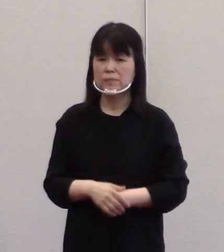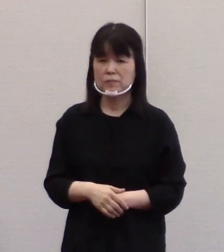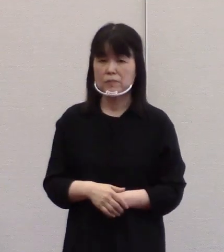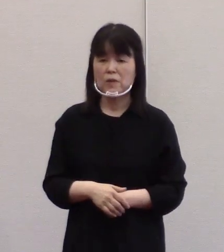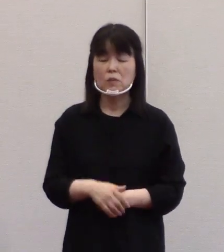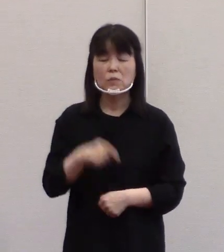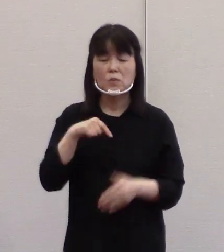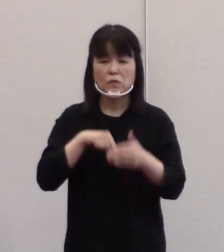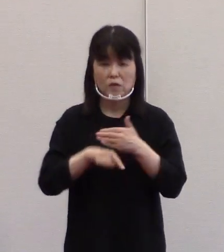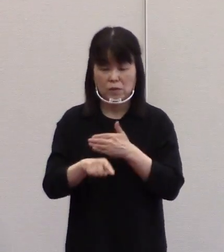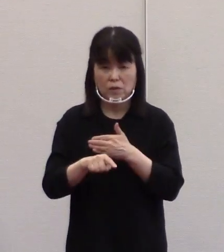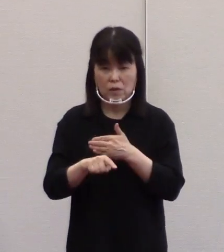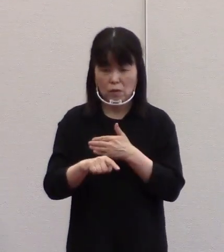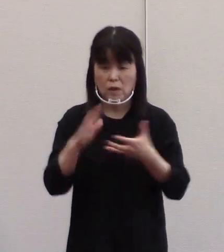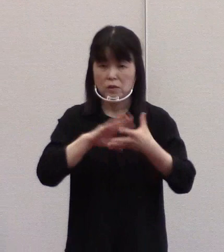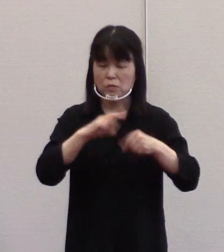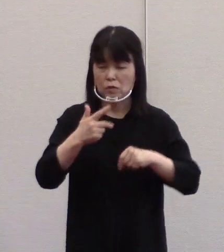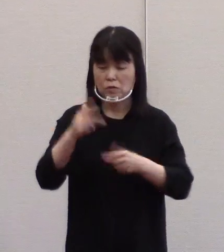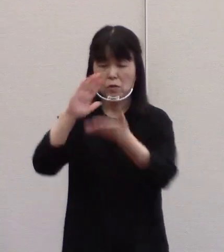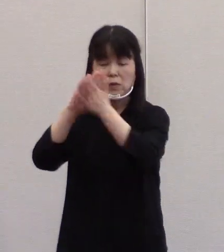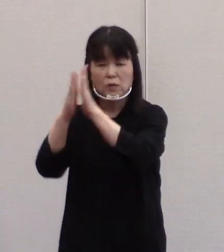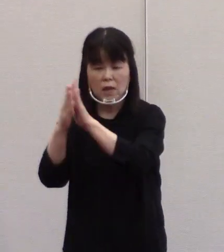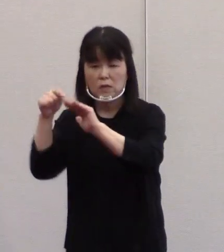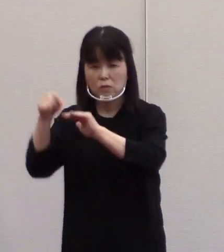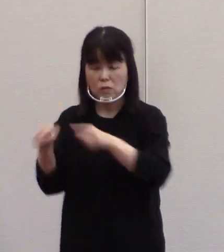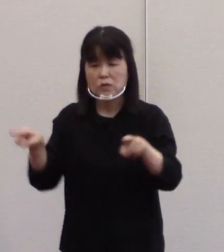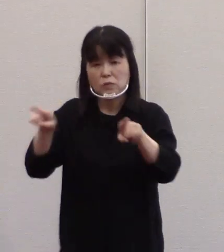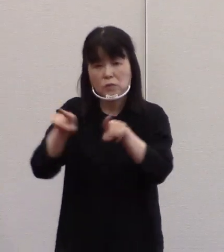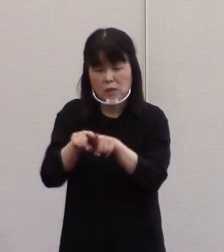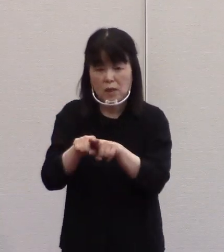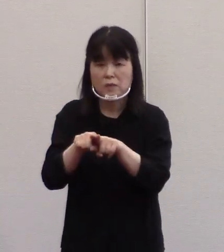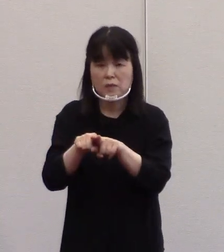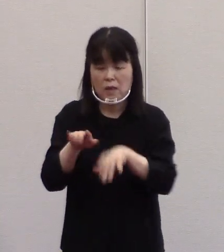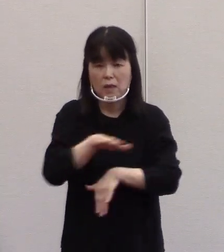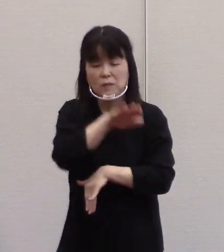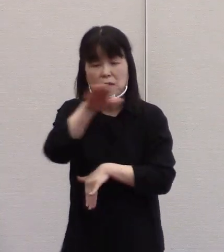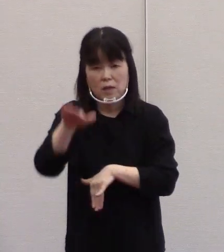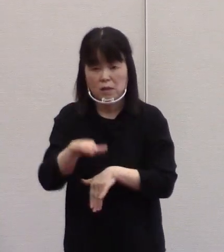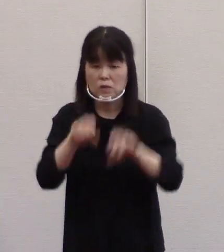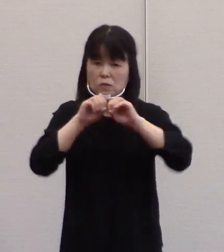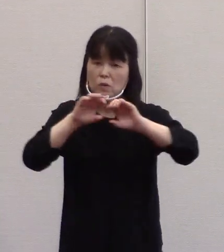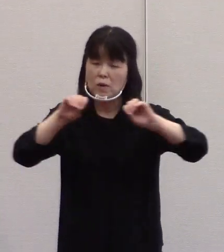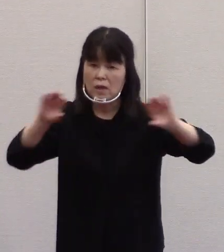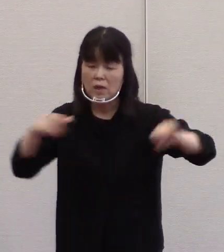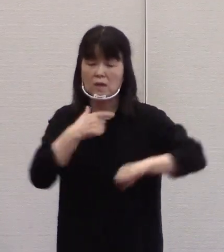県と一緒になって、皆さんに呼びかけていきたいなと思っています。